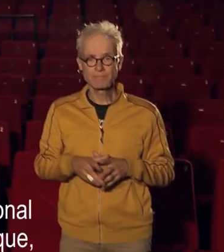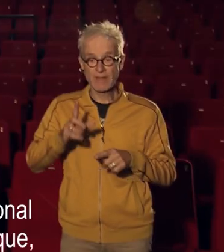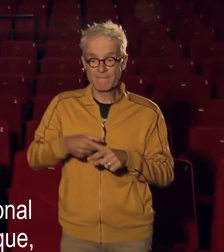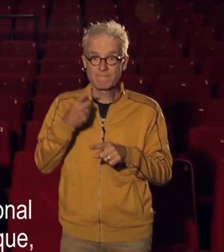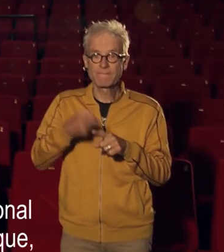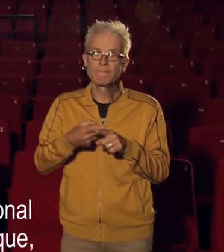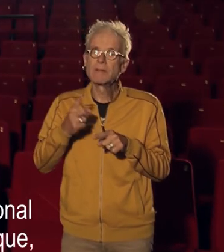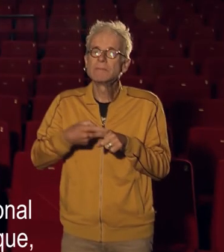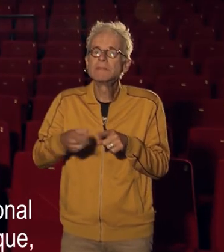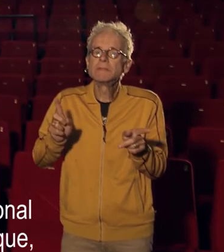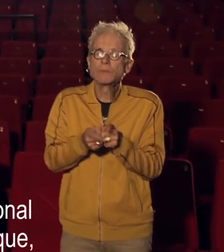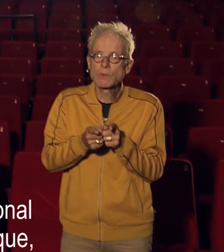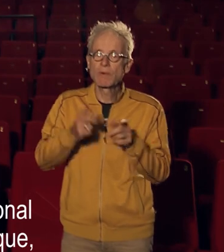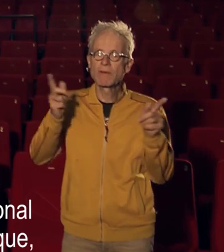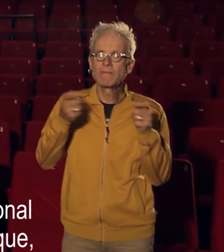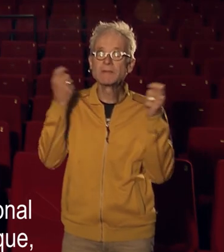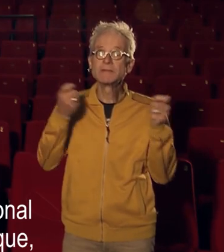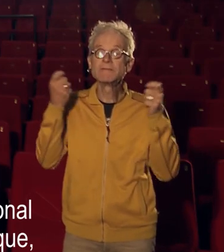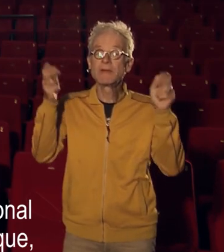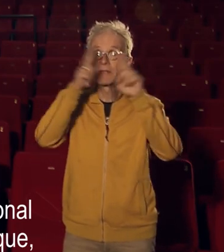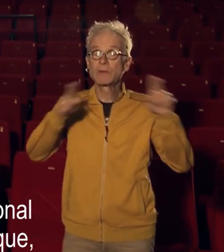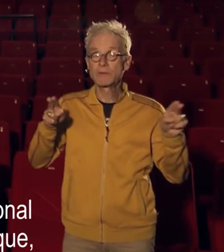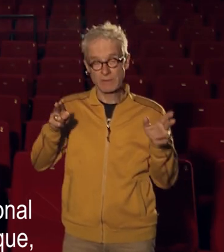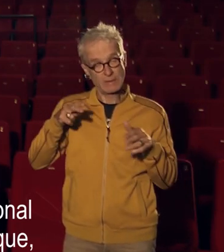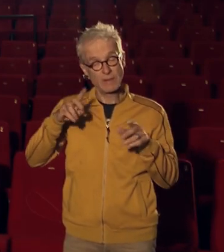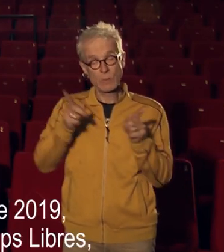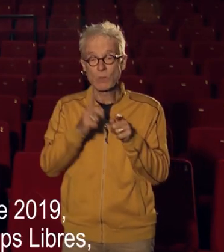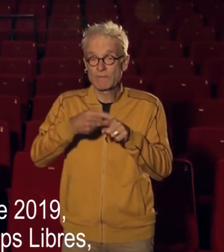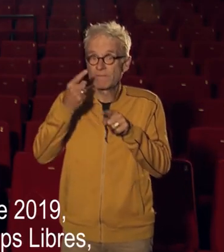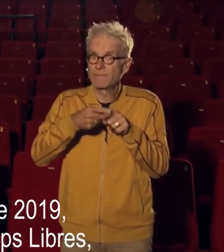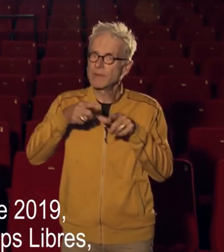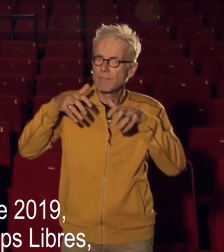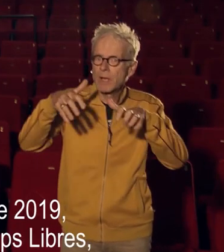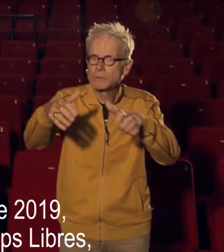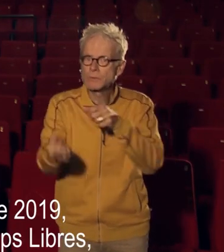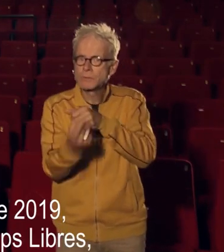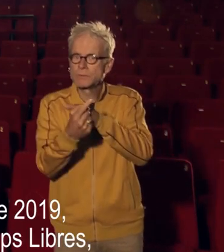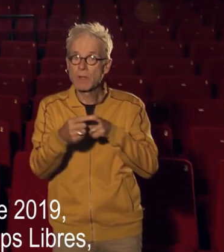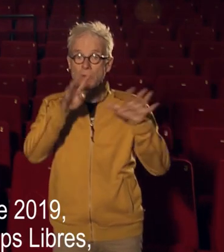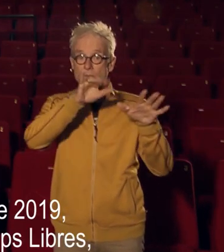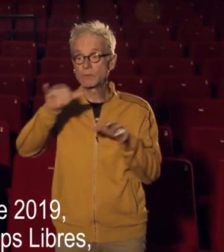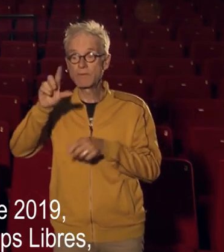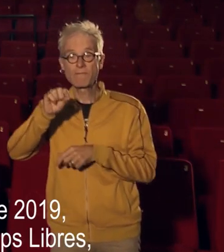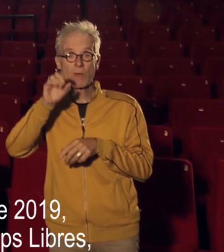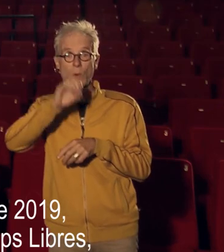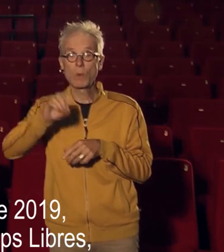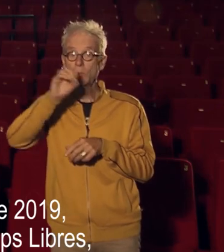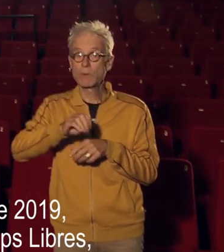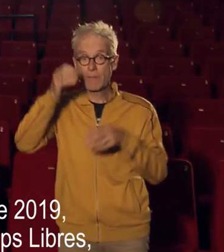Court-métrange, le festival international du court-métrage insolite et fantastique, se déroule à Rennes du 9 au 20 octobre 2019, dans de